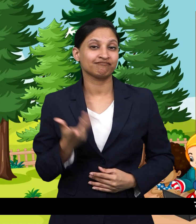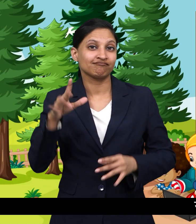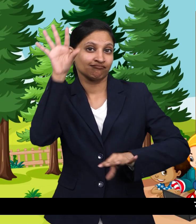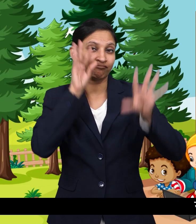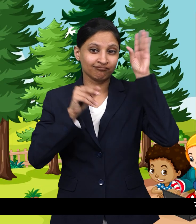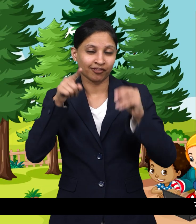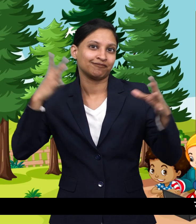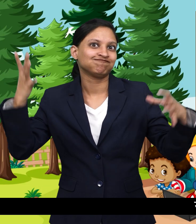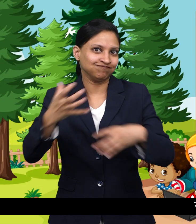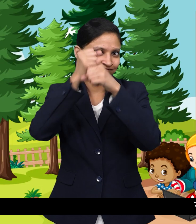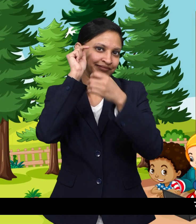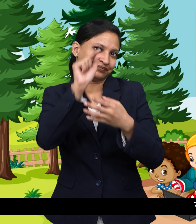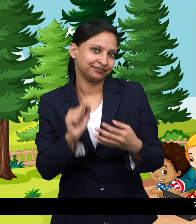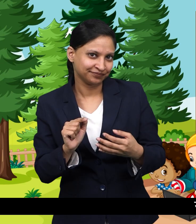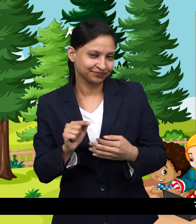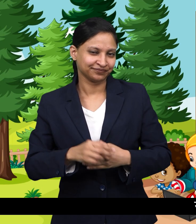सीखने के परिणाम।